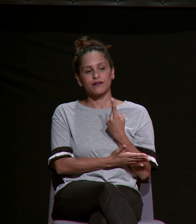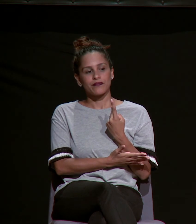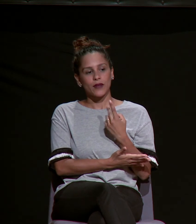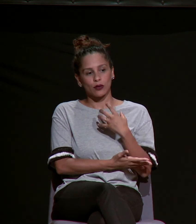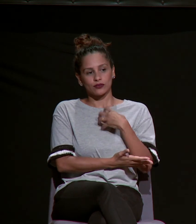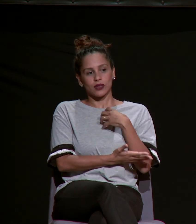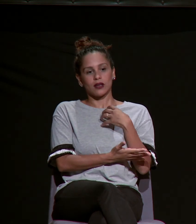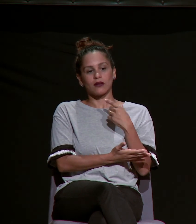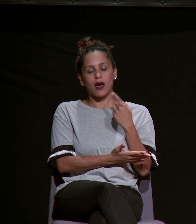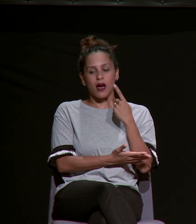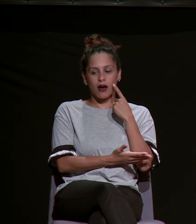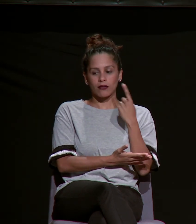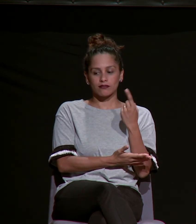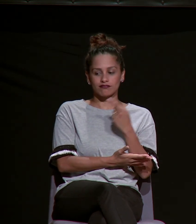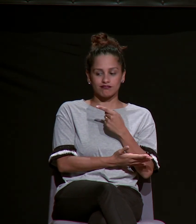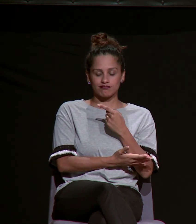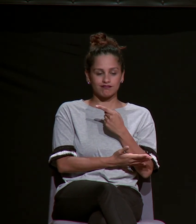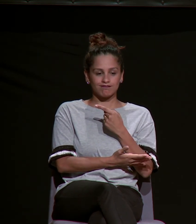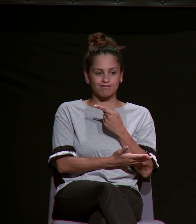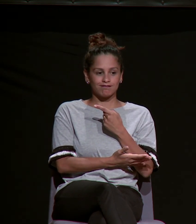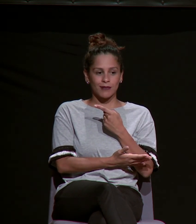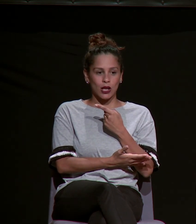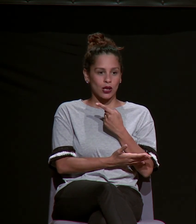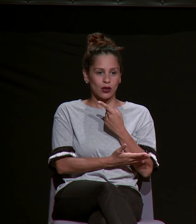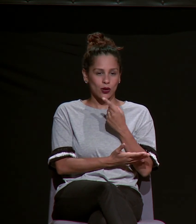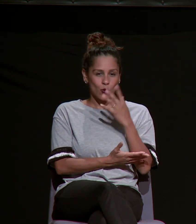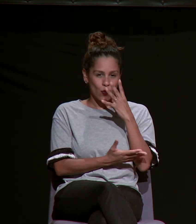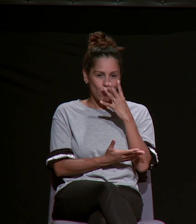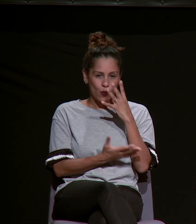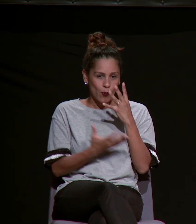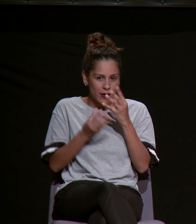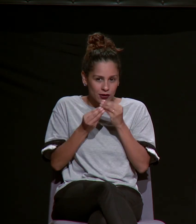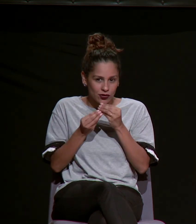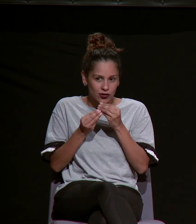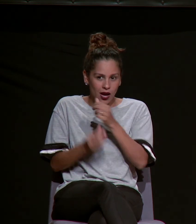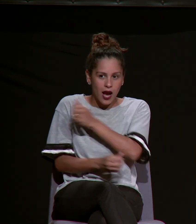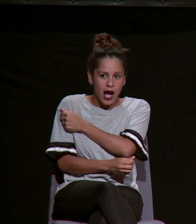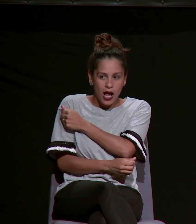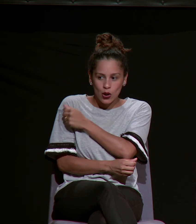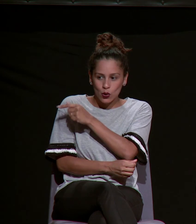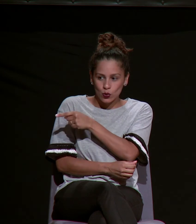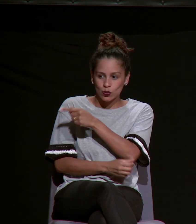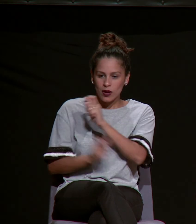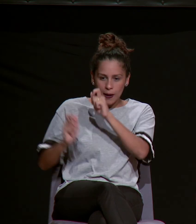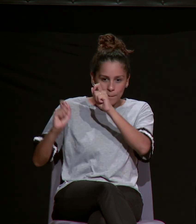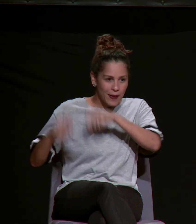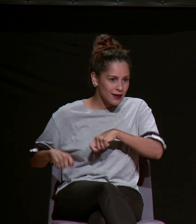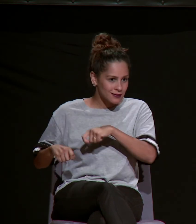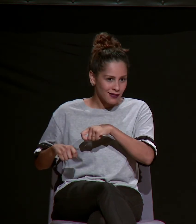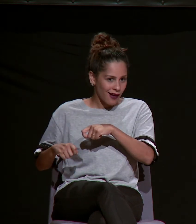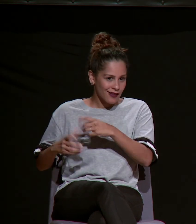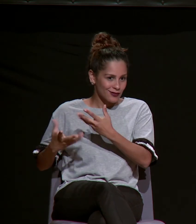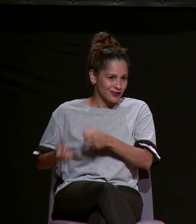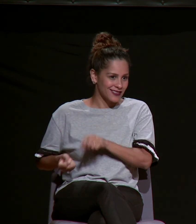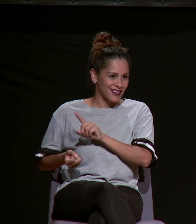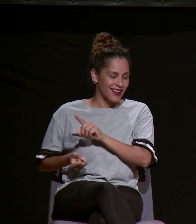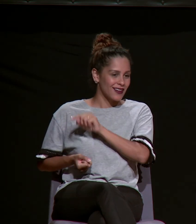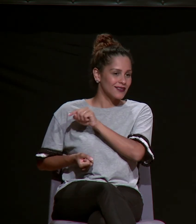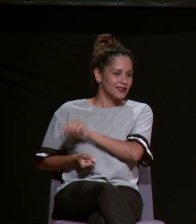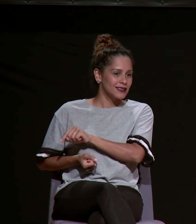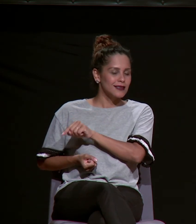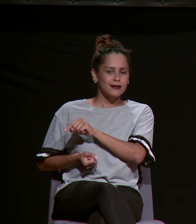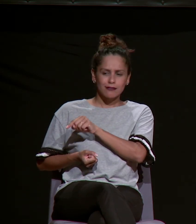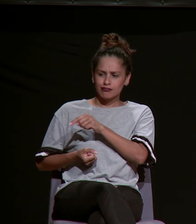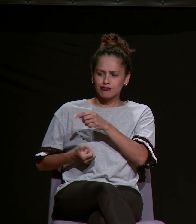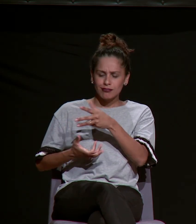eu subestimava a capacidade de compreensão da vida dos meus alunos e de como eles poderiam receber todos aqueles